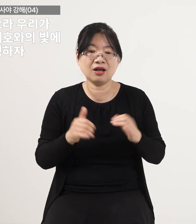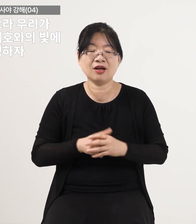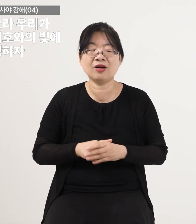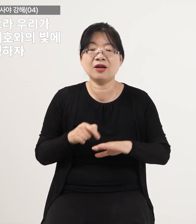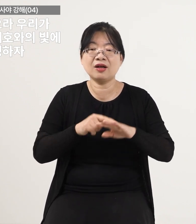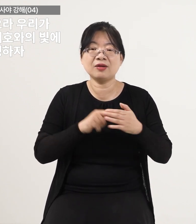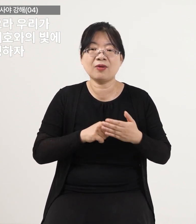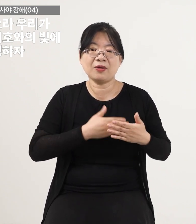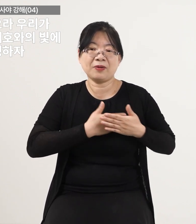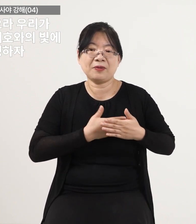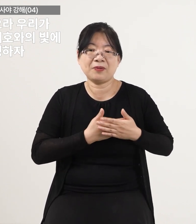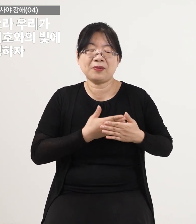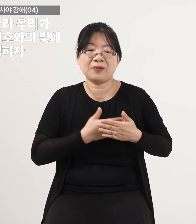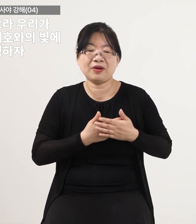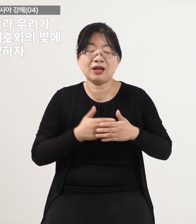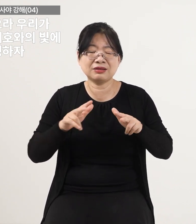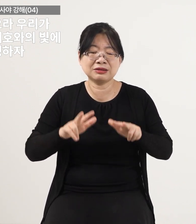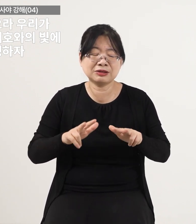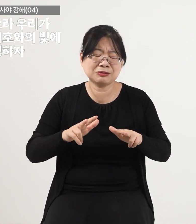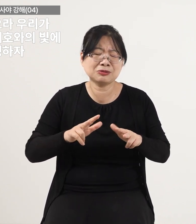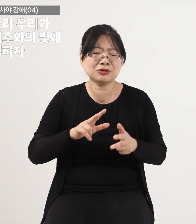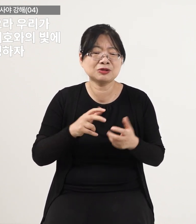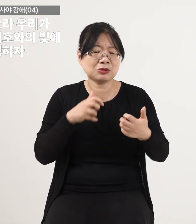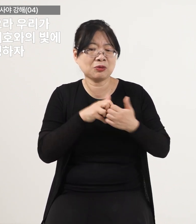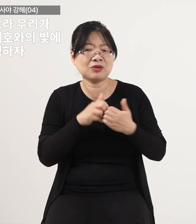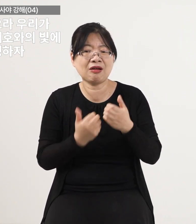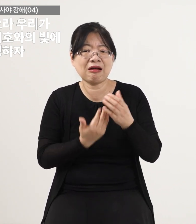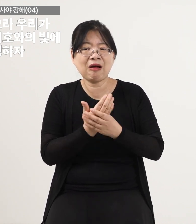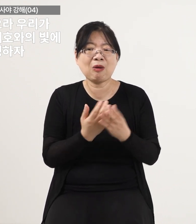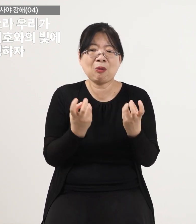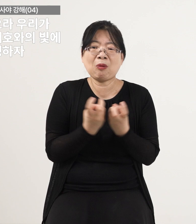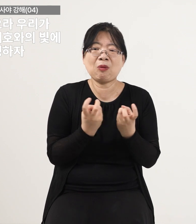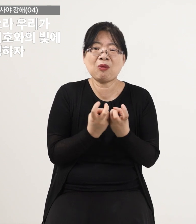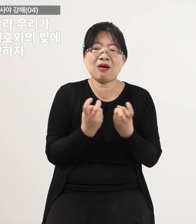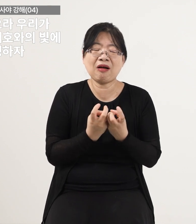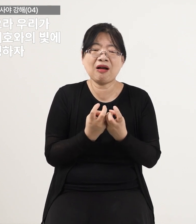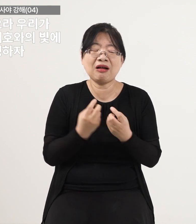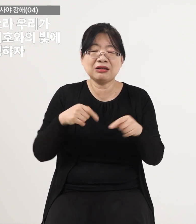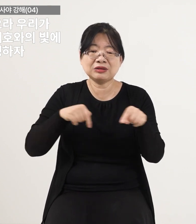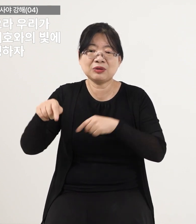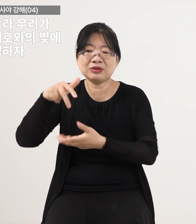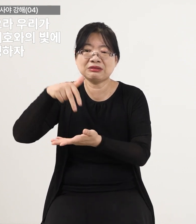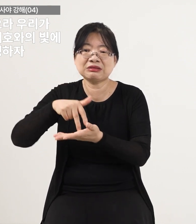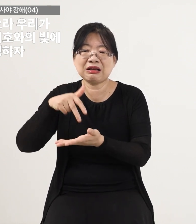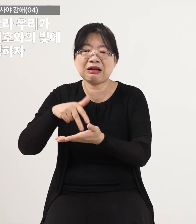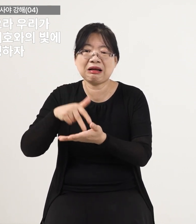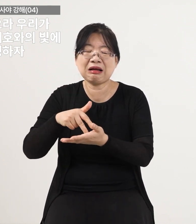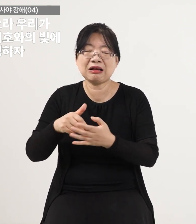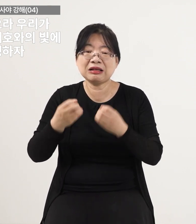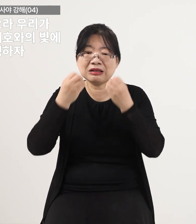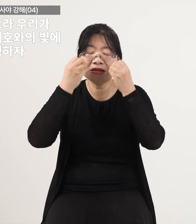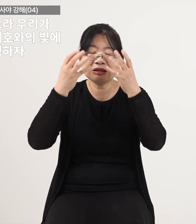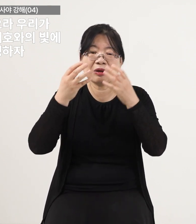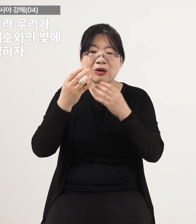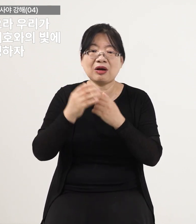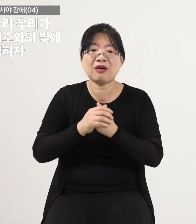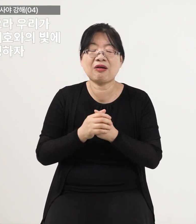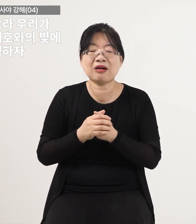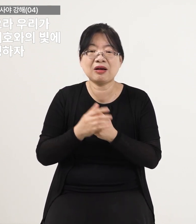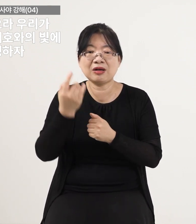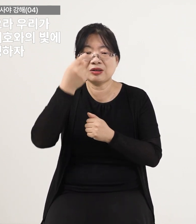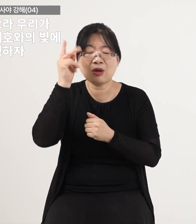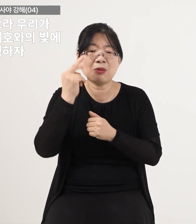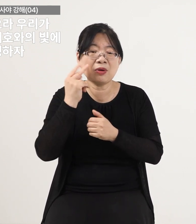가슴이 콩닥콩닥해요. 이것도 무슨 일 벌어지는 거 아닌가? 뭐 정치권에서는 신냉전 시대가